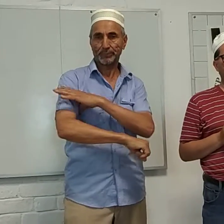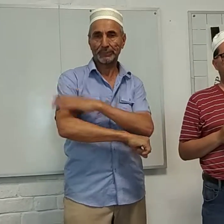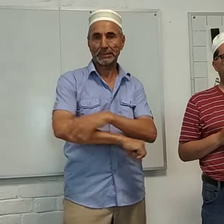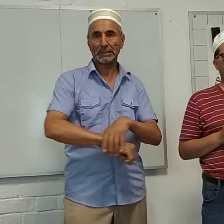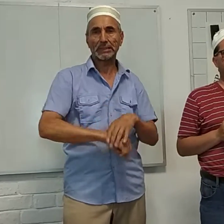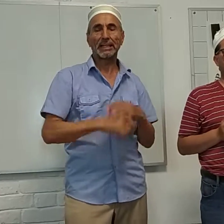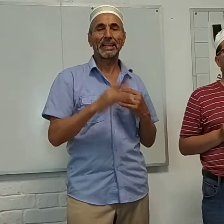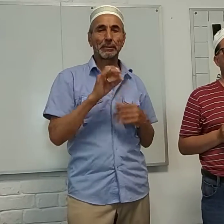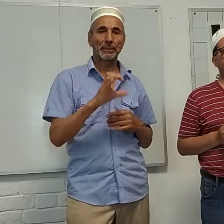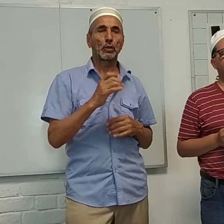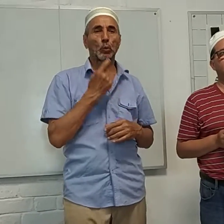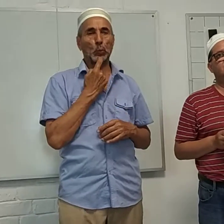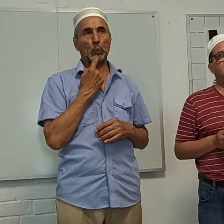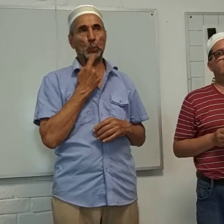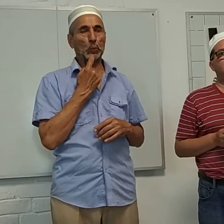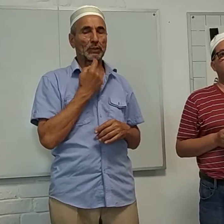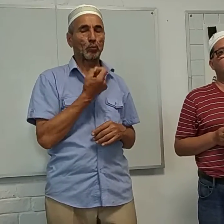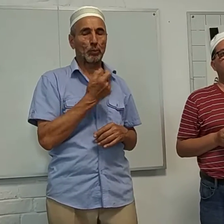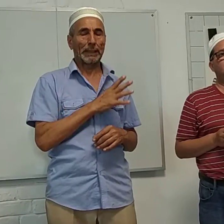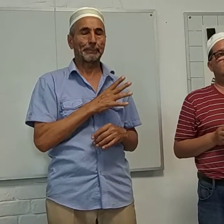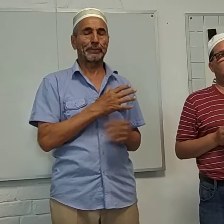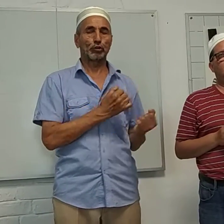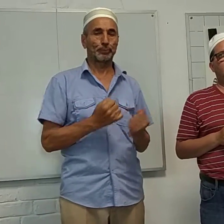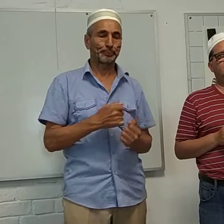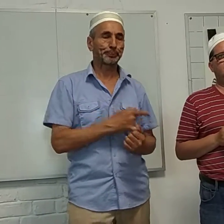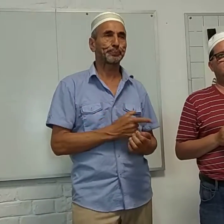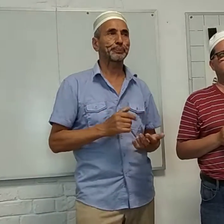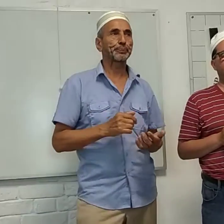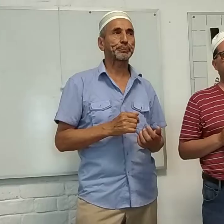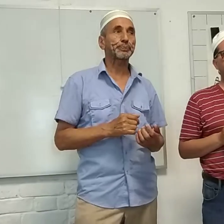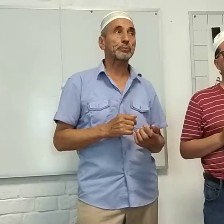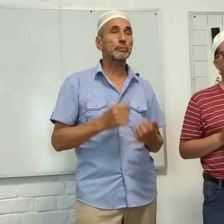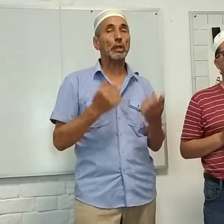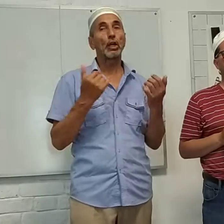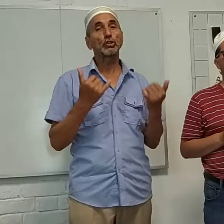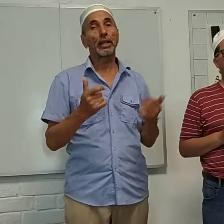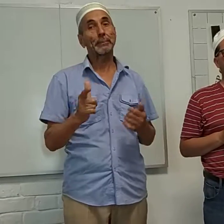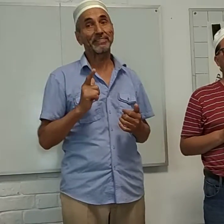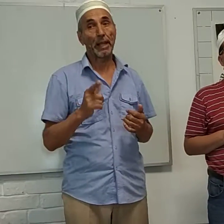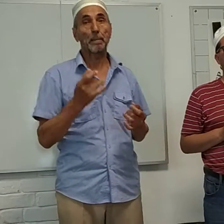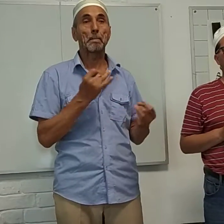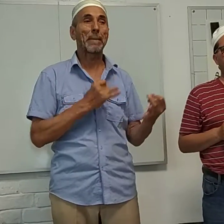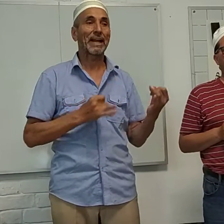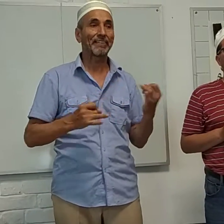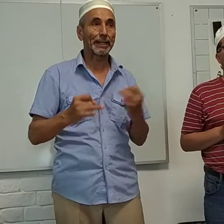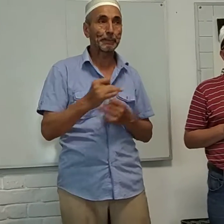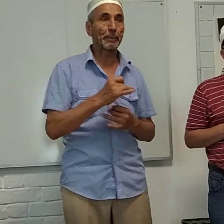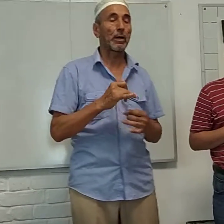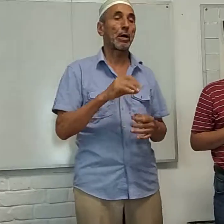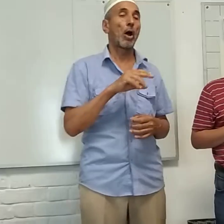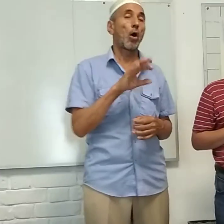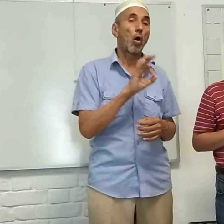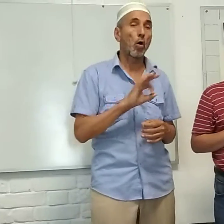есть небольшие затруднения. Поэтому сейчас мы с вами поговорим про то,